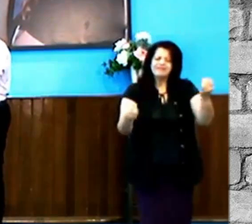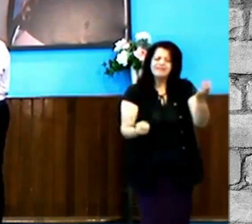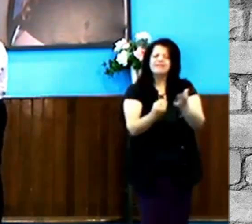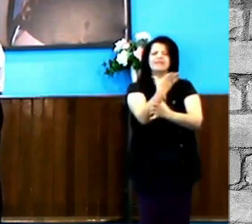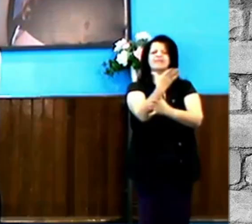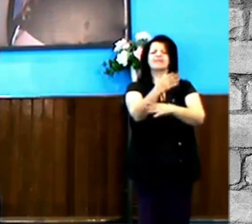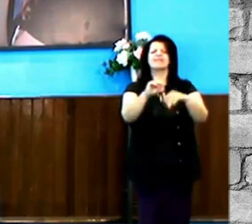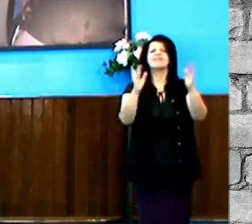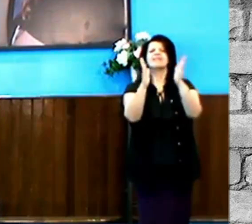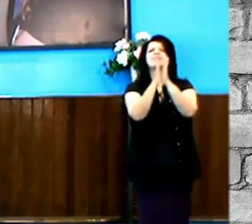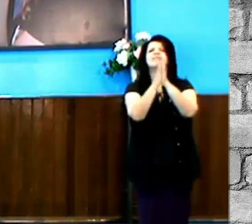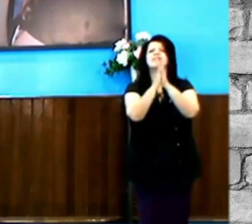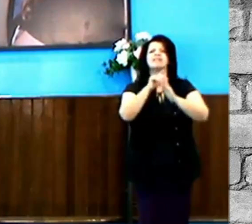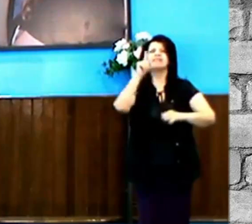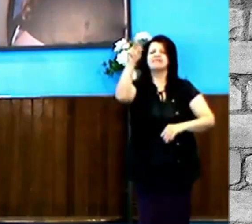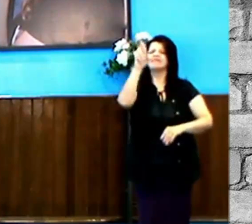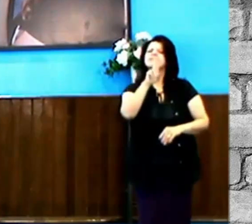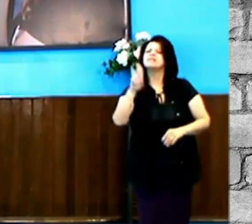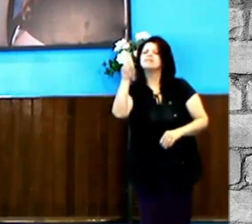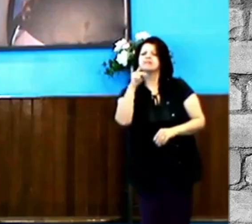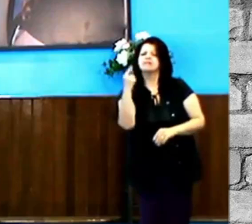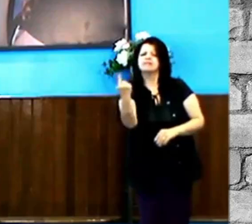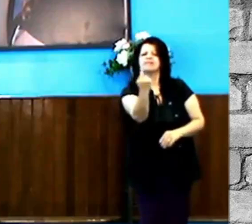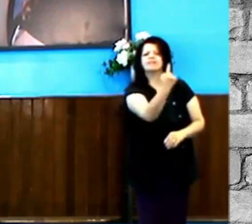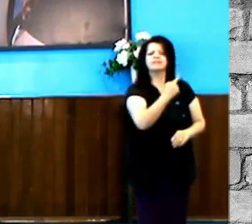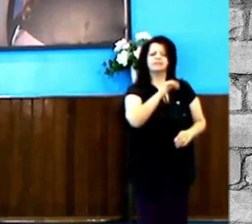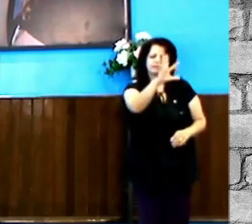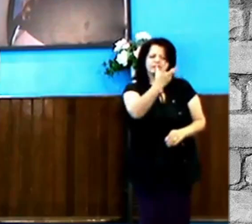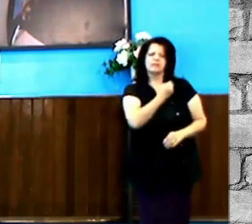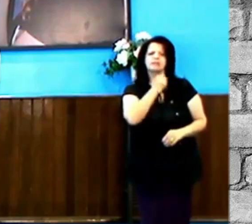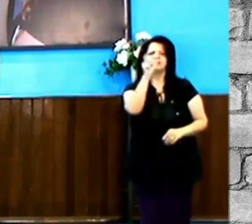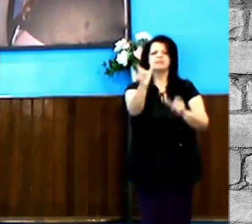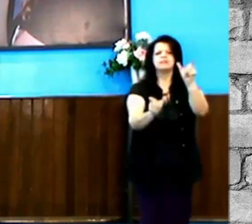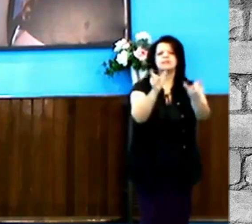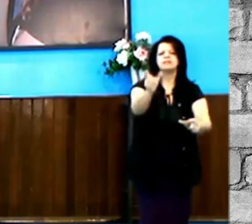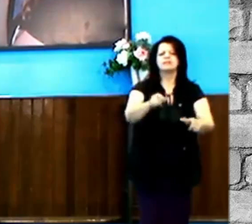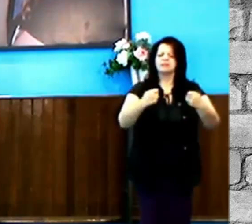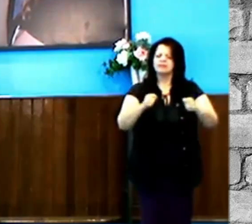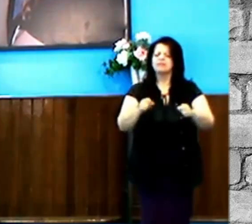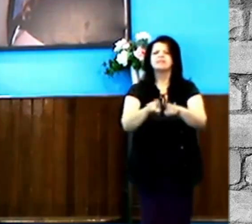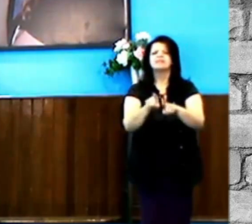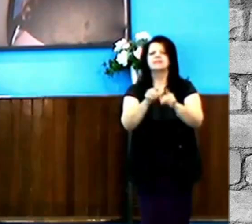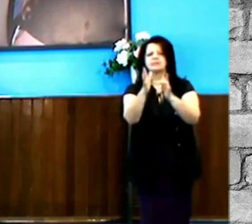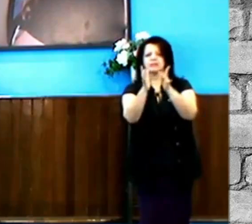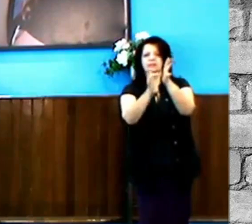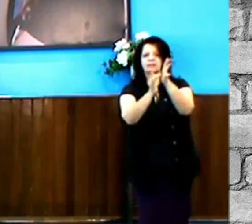sentido, que o Senhor possa nos usar para, através da nossa vida, salvar pessoas que também precisam de Jesus.